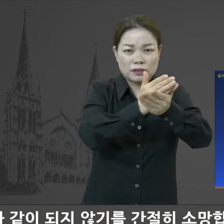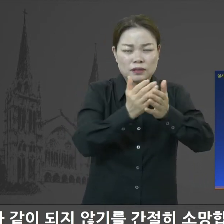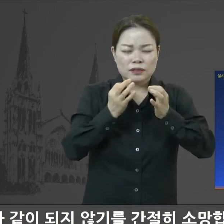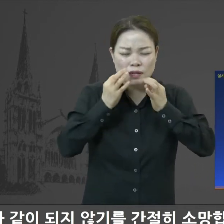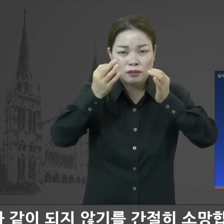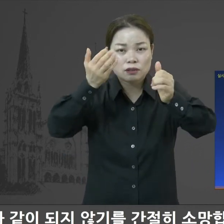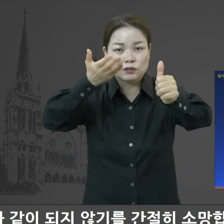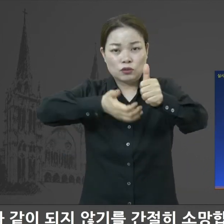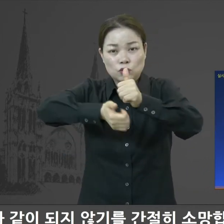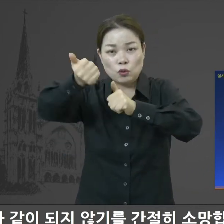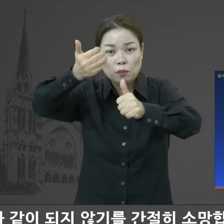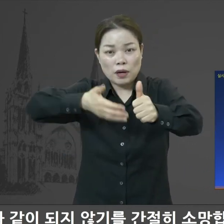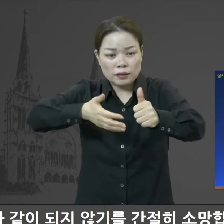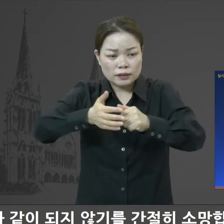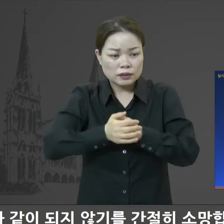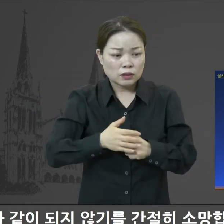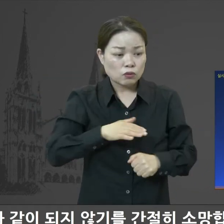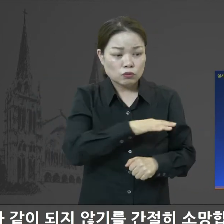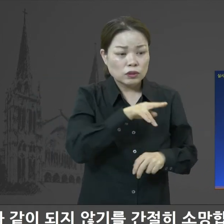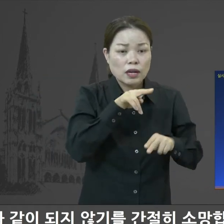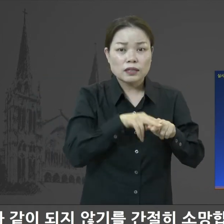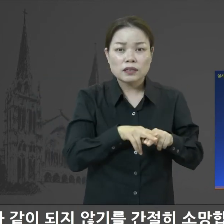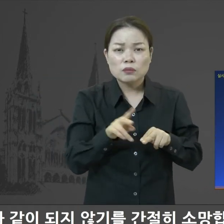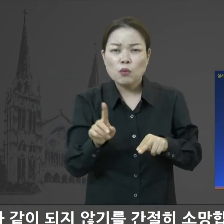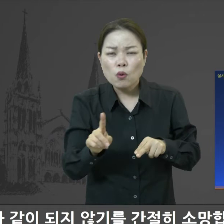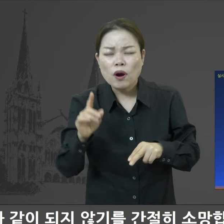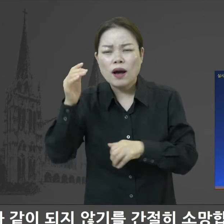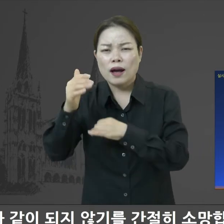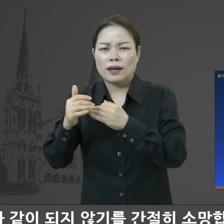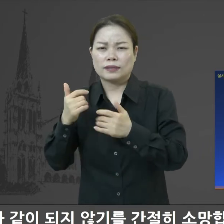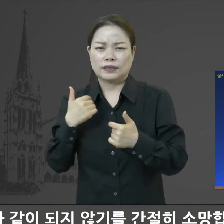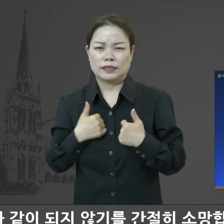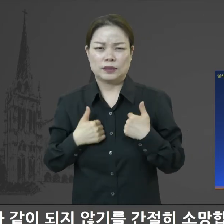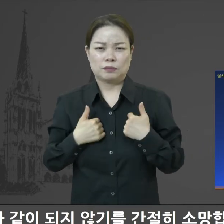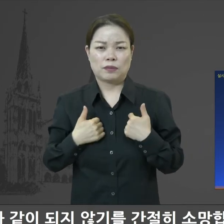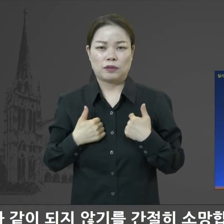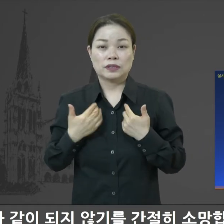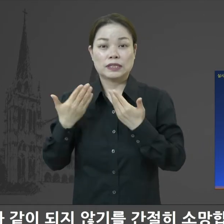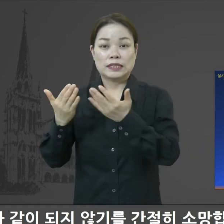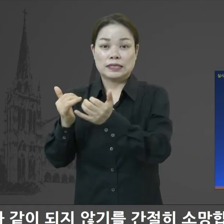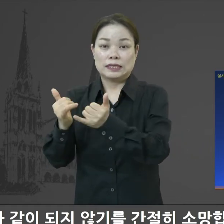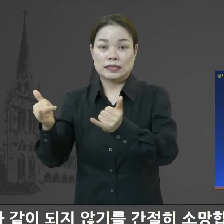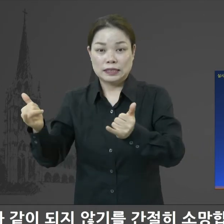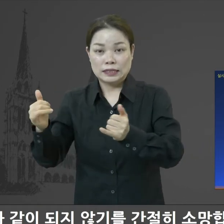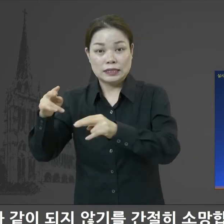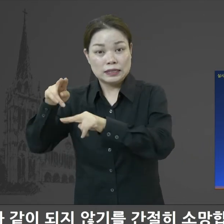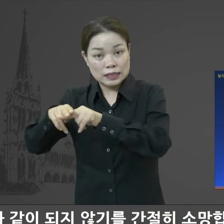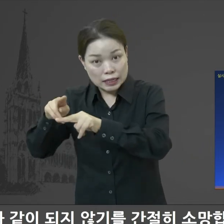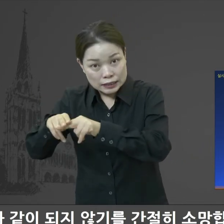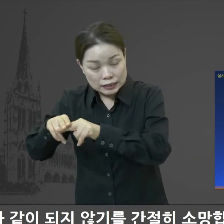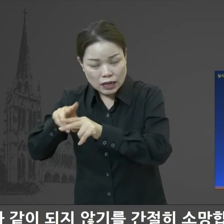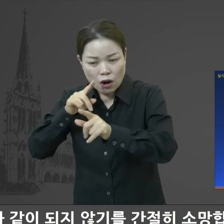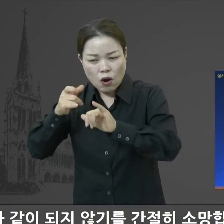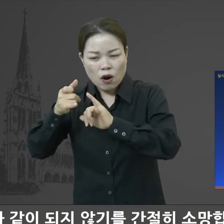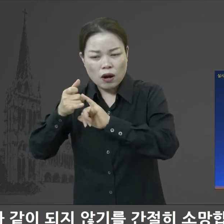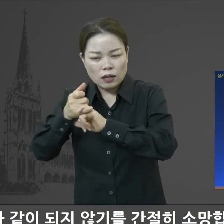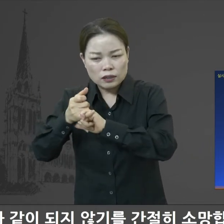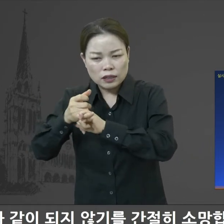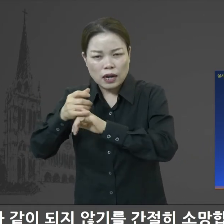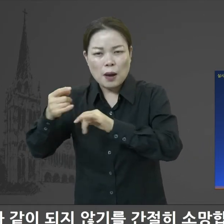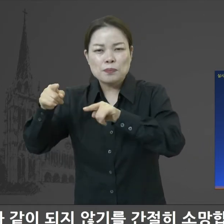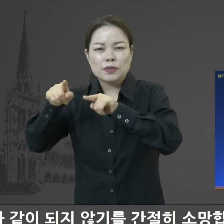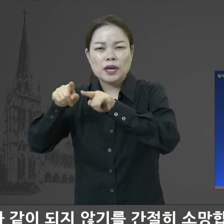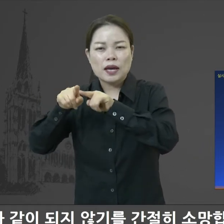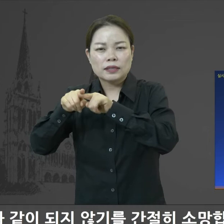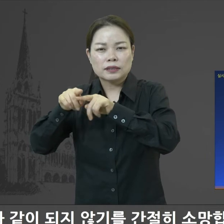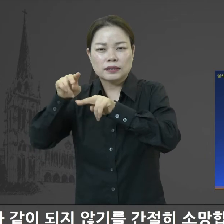소망합니다. 우리가 앉아야 할 자리는 어떤 자리입니까? 하나님이 기뻐하시는 자리, 언약의 자리, 언약을 붙드는 자리에